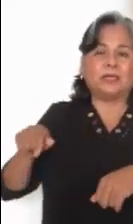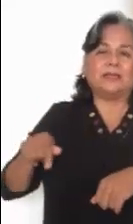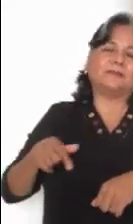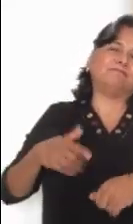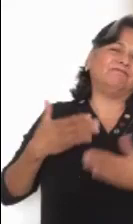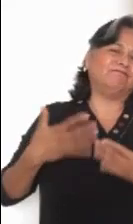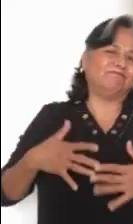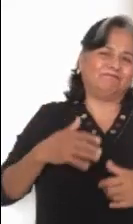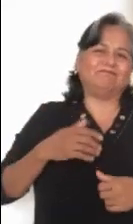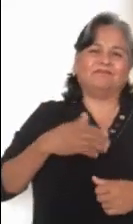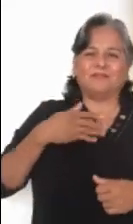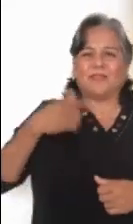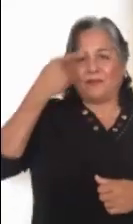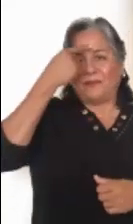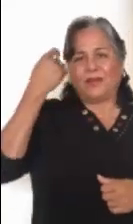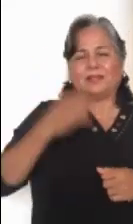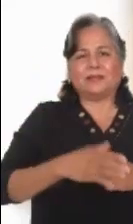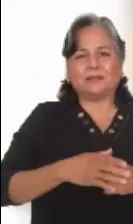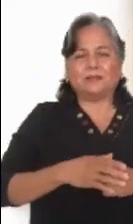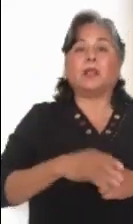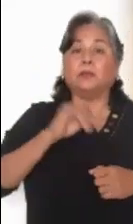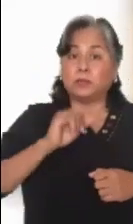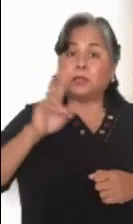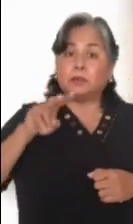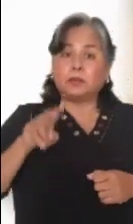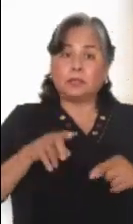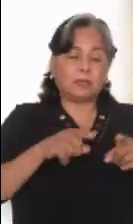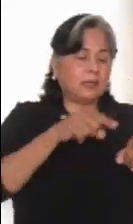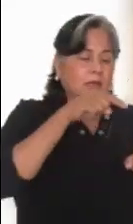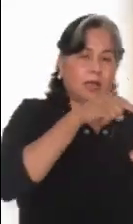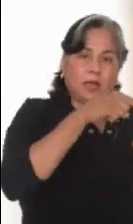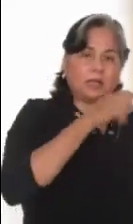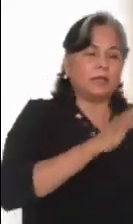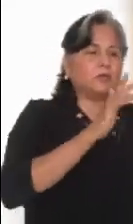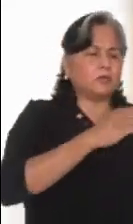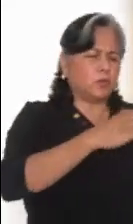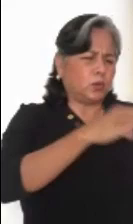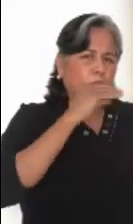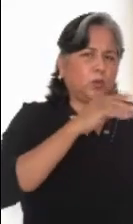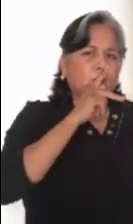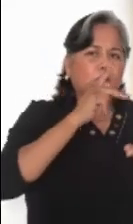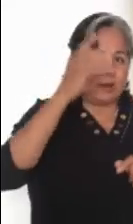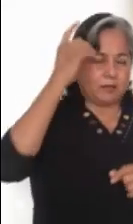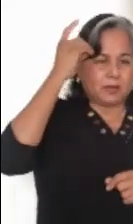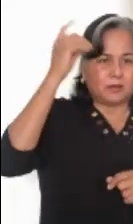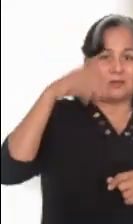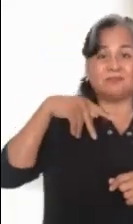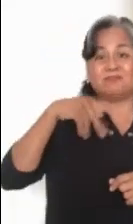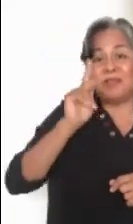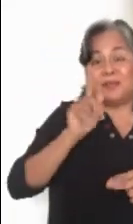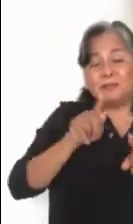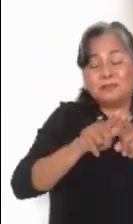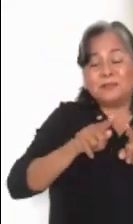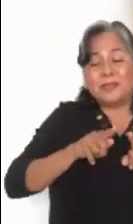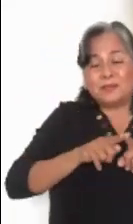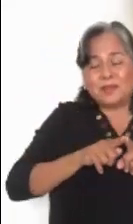ofrece. Nos atraen las enseñanzas de Jesús, pero también quisiéramos seguir los caminos